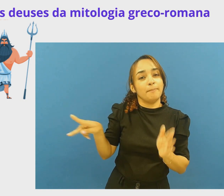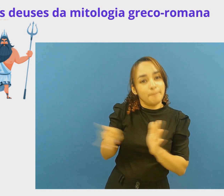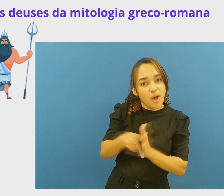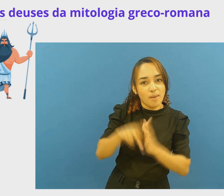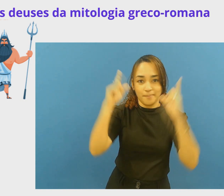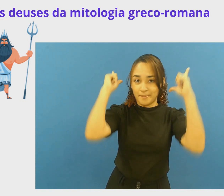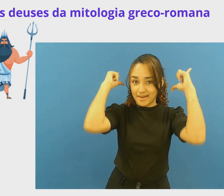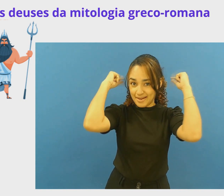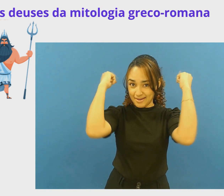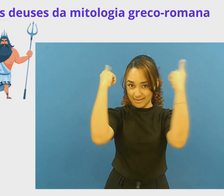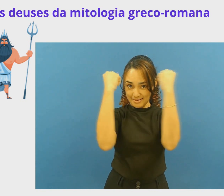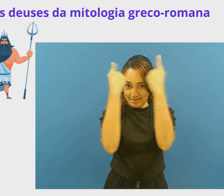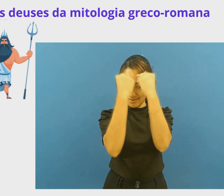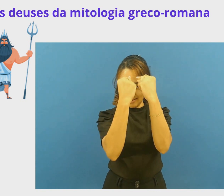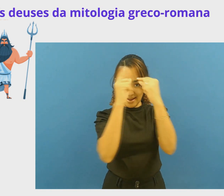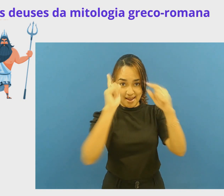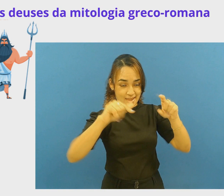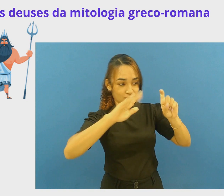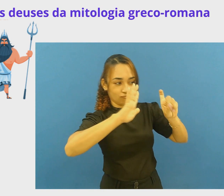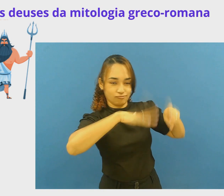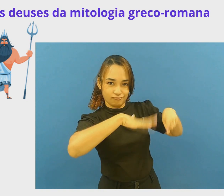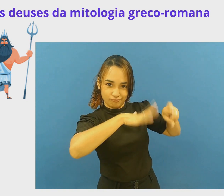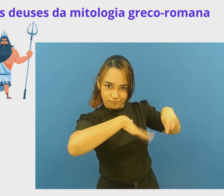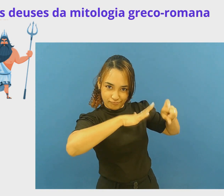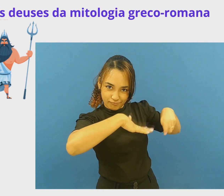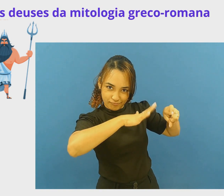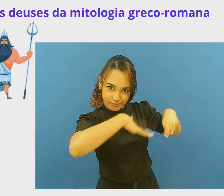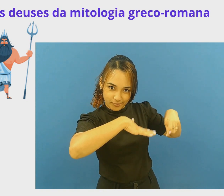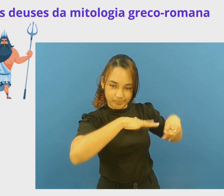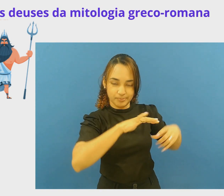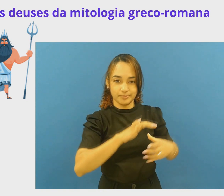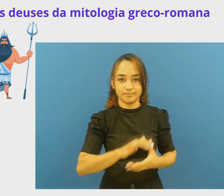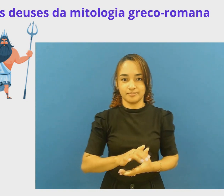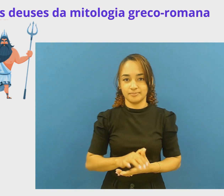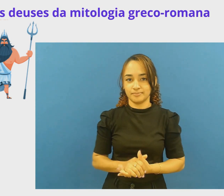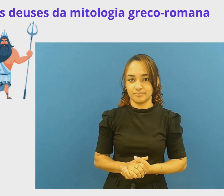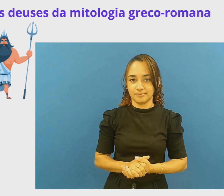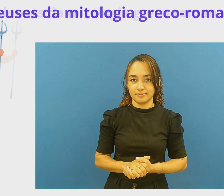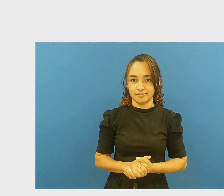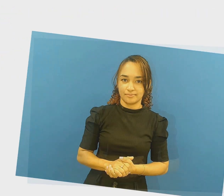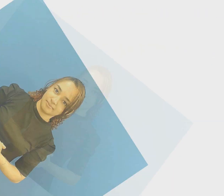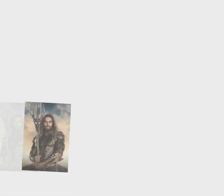O Aquaman é um personagem baseado na mitologia grega.